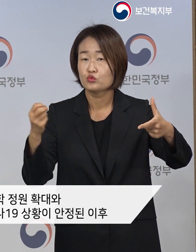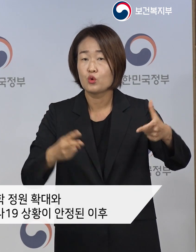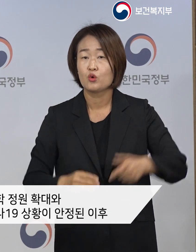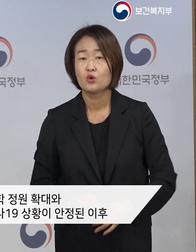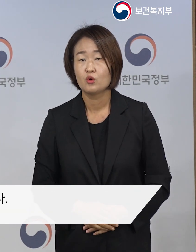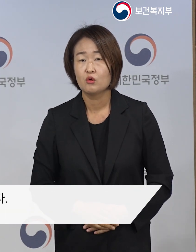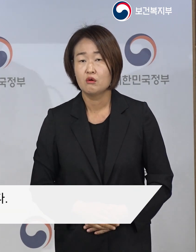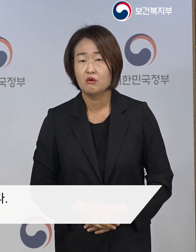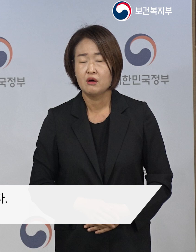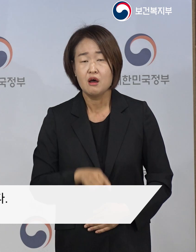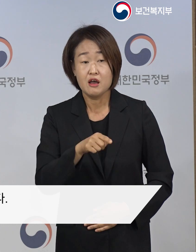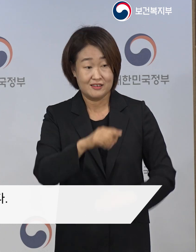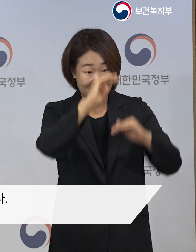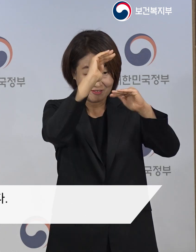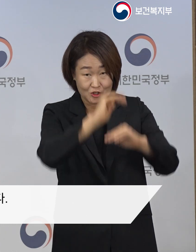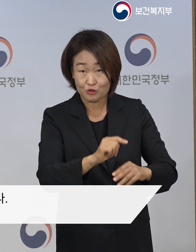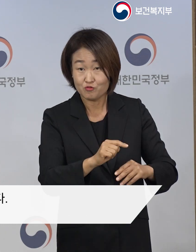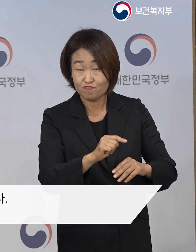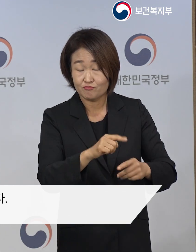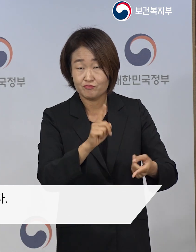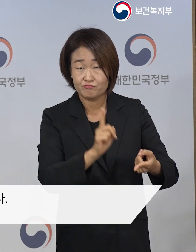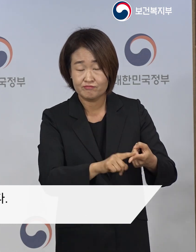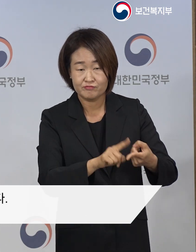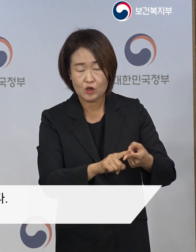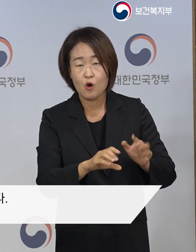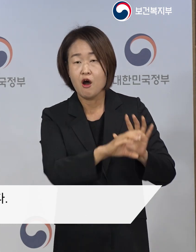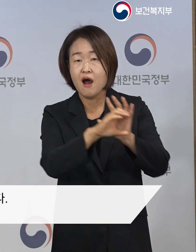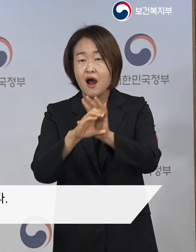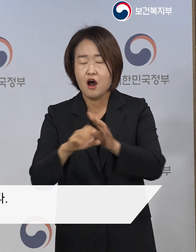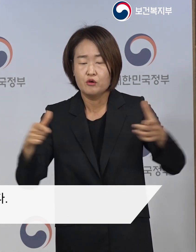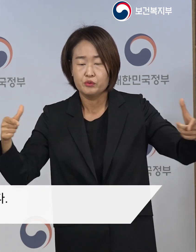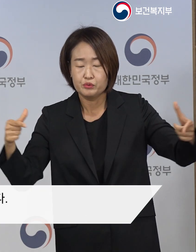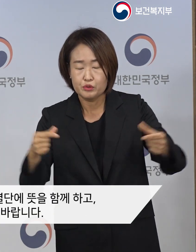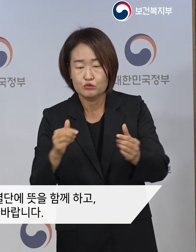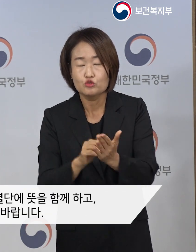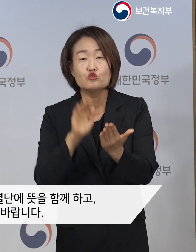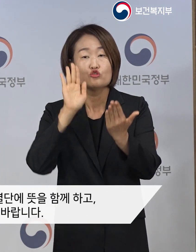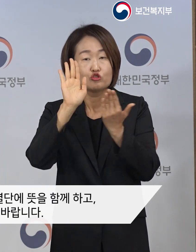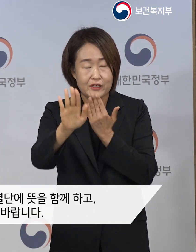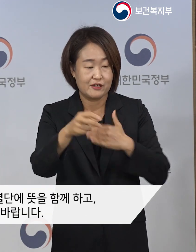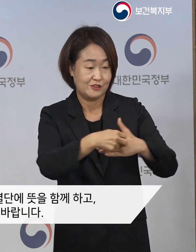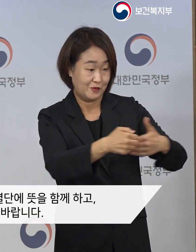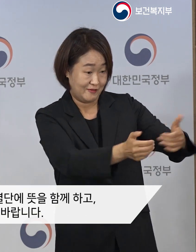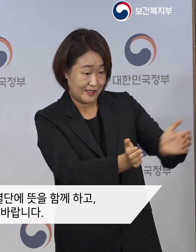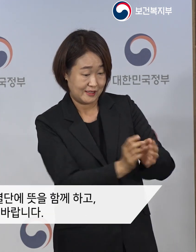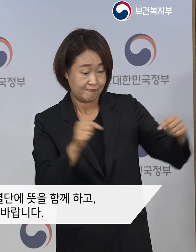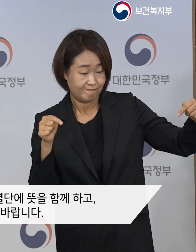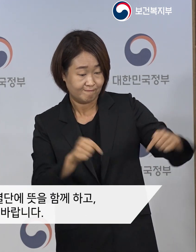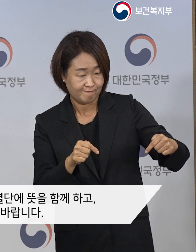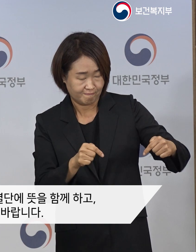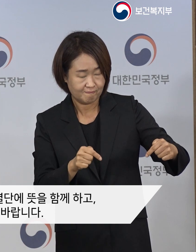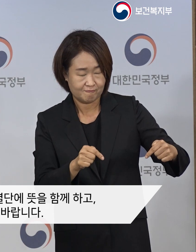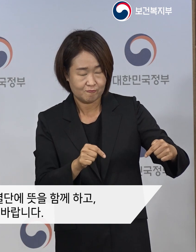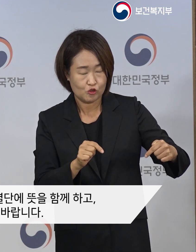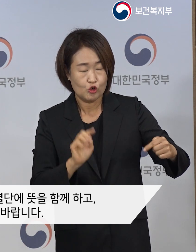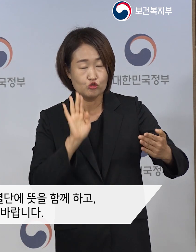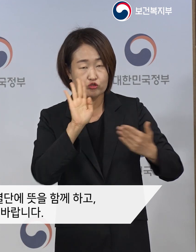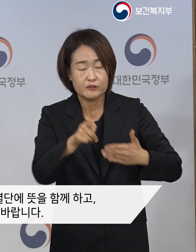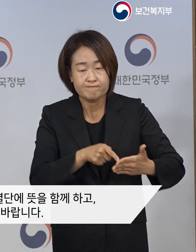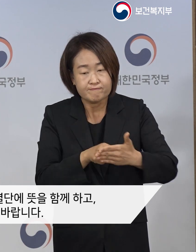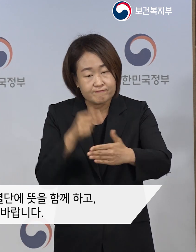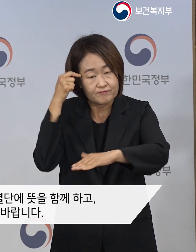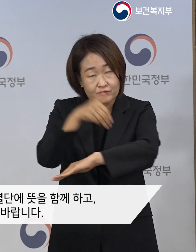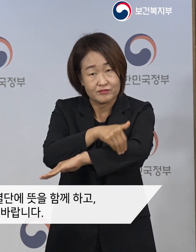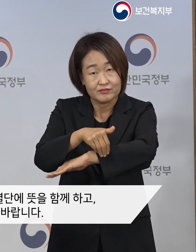안정된 이후 의료계와 논의를 하며 추진해 나가겠습니다. 의료인 여러분, 위기 극복을 위한